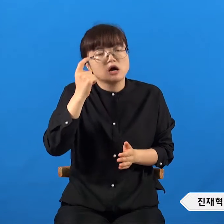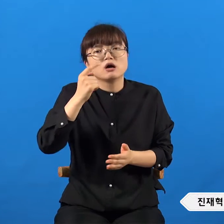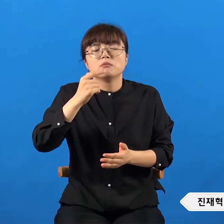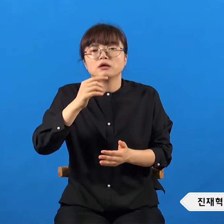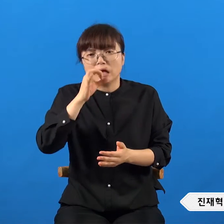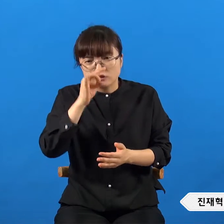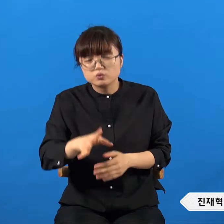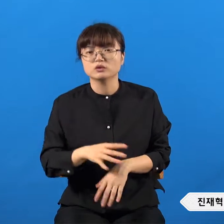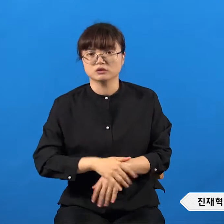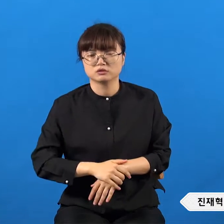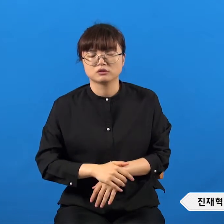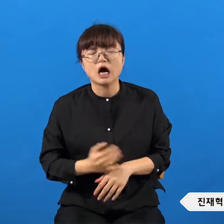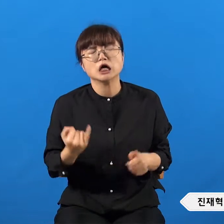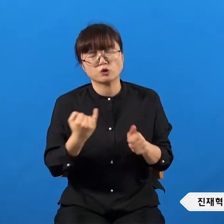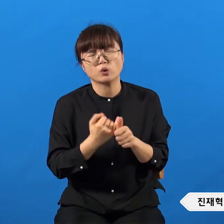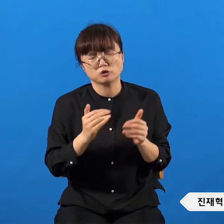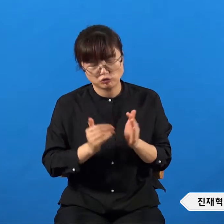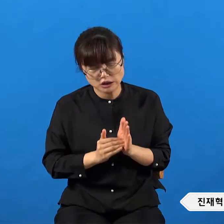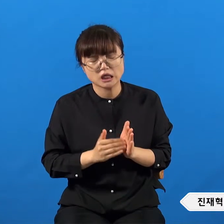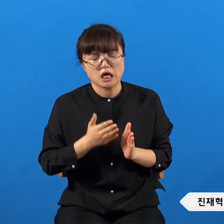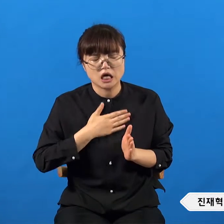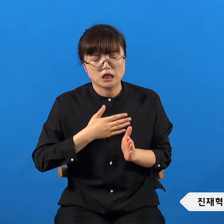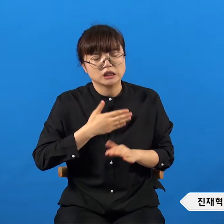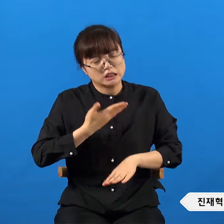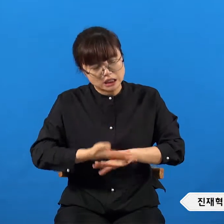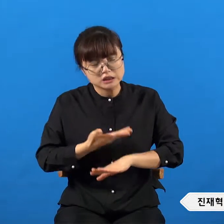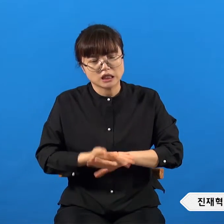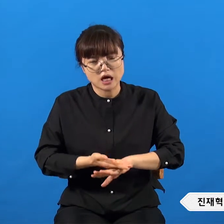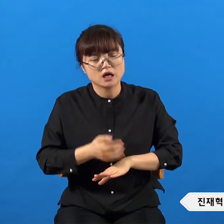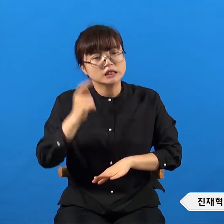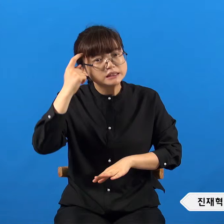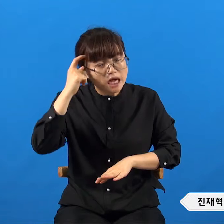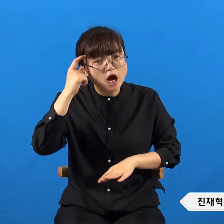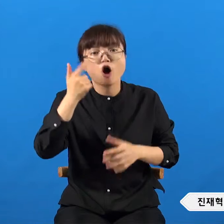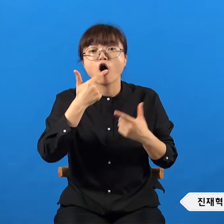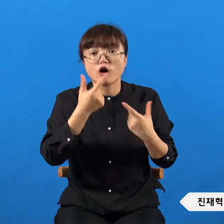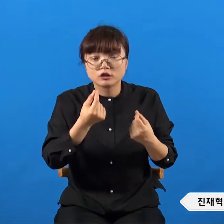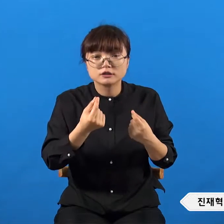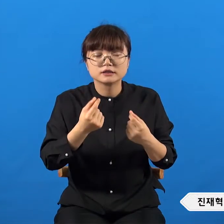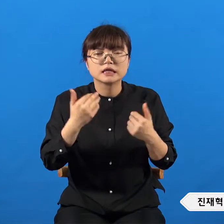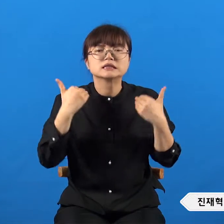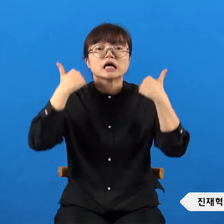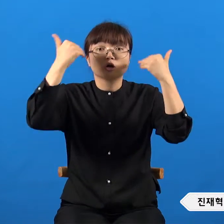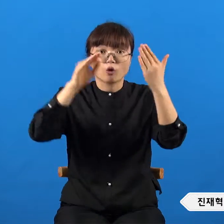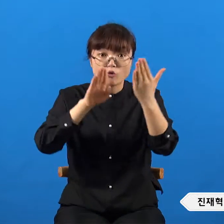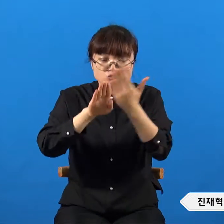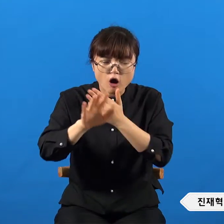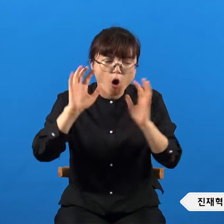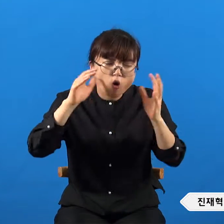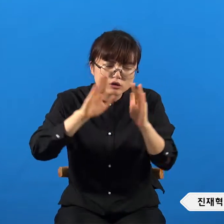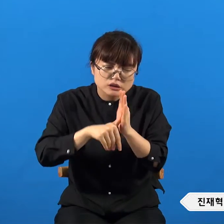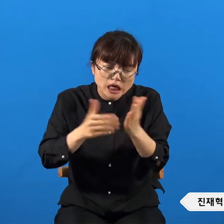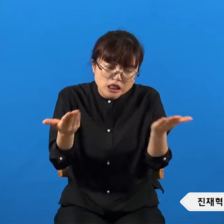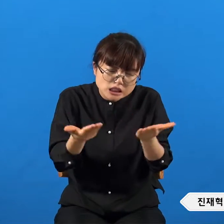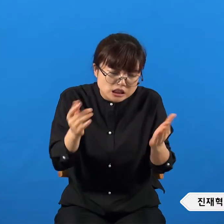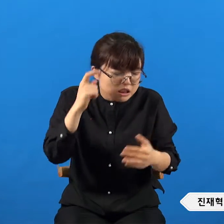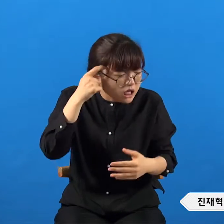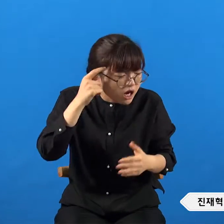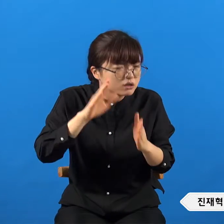결혼했으니까 이제 다르지라고 우리 자신을 생각하는 것처럼 우리가 장성한 후에 어렸을 때